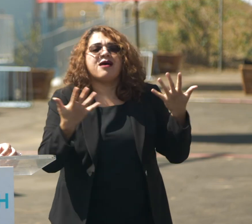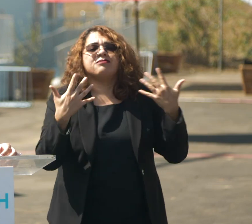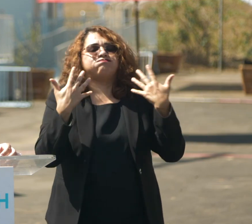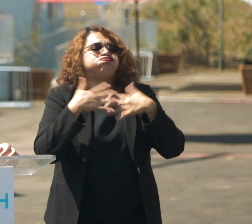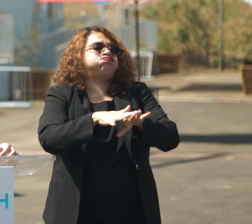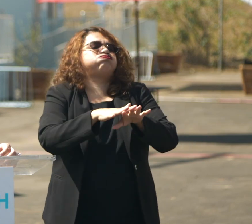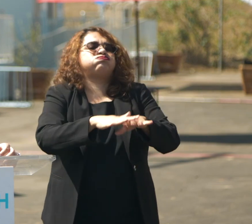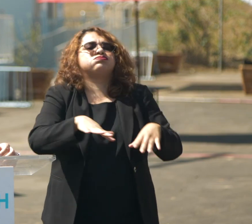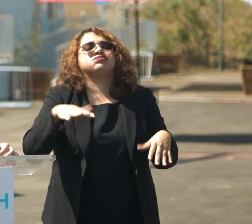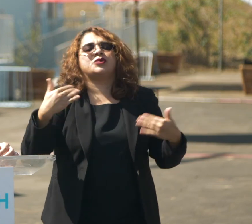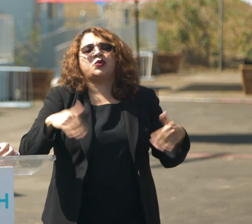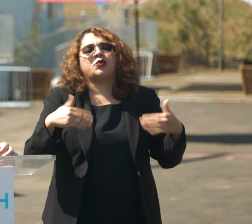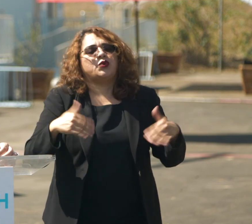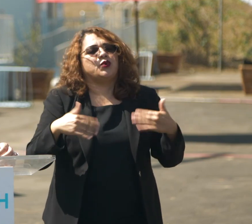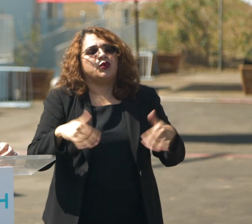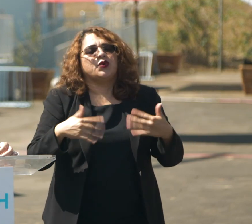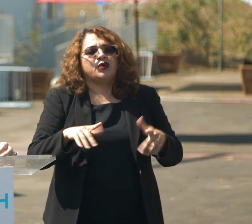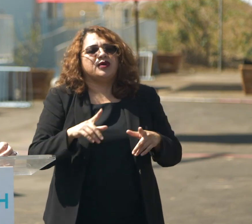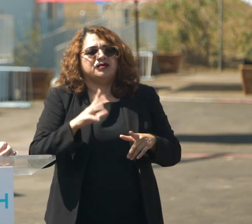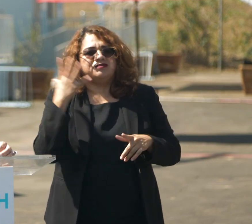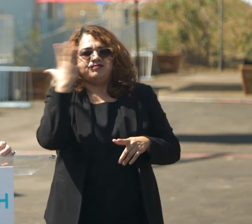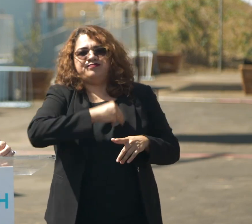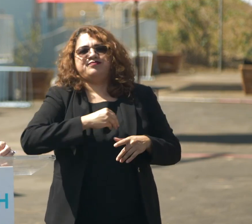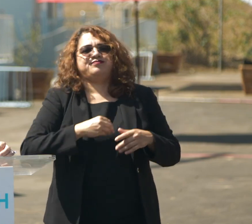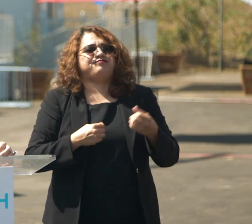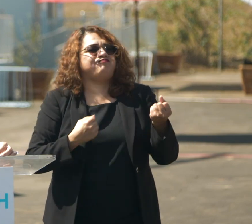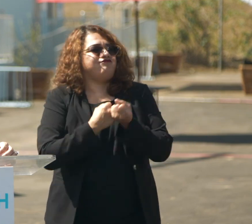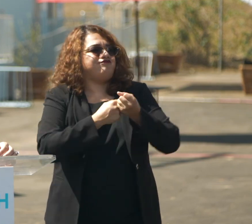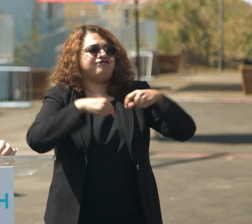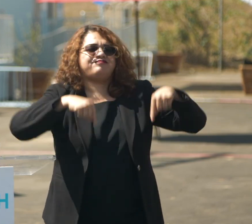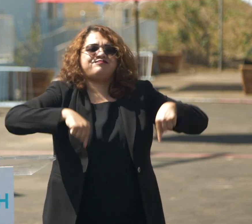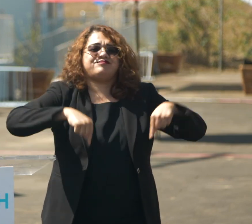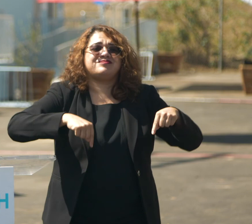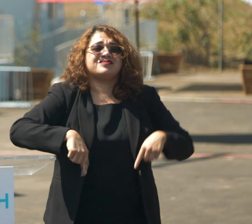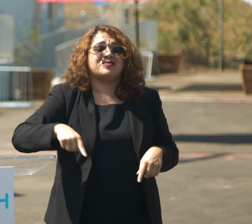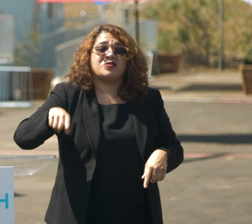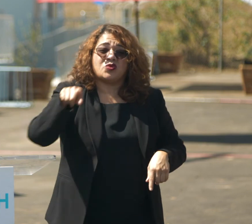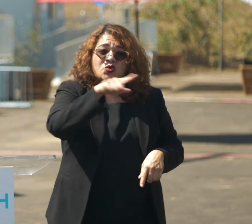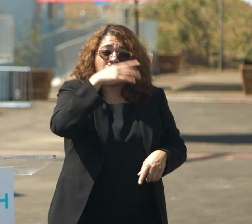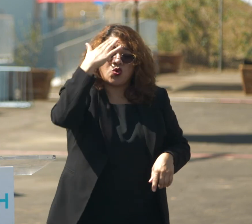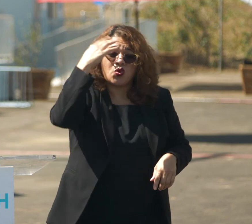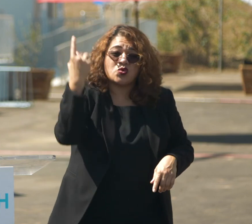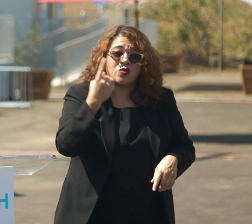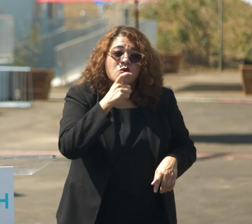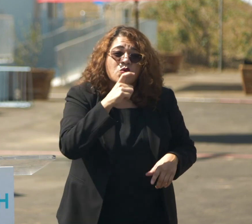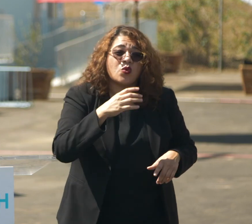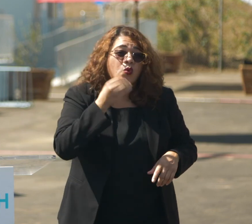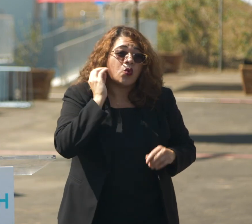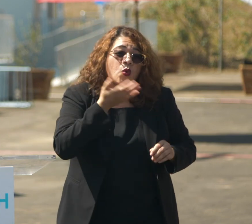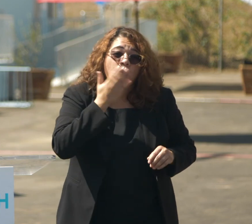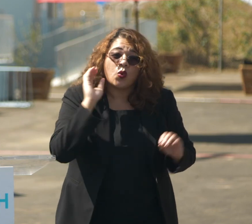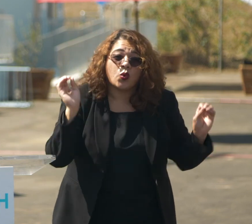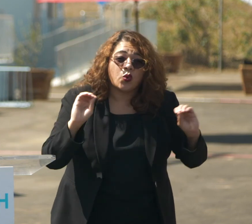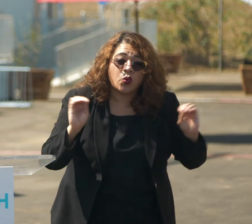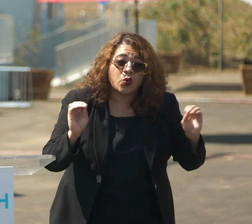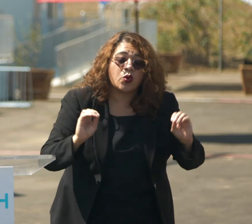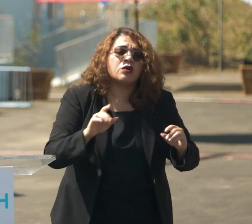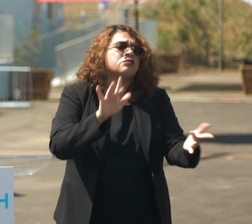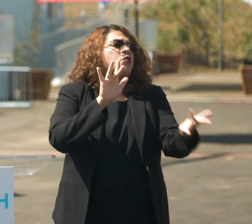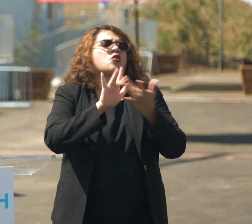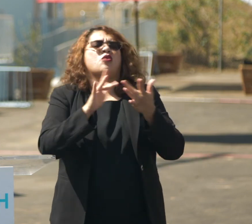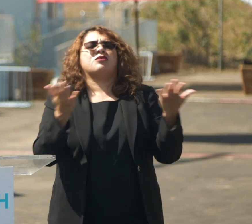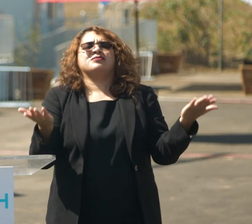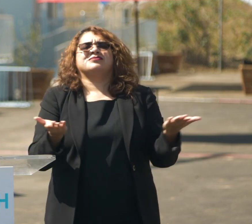a tiempo completo. Si usted o alguien que conoce se encuentra actualmente sin hogar, comuníquese con el Centro